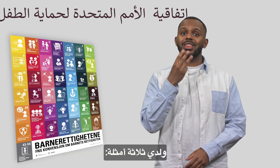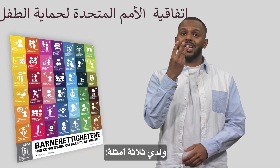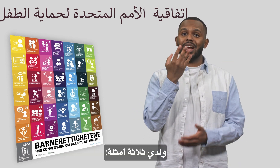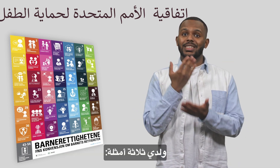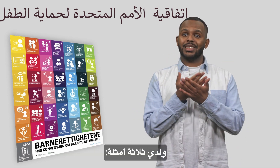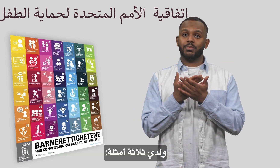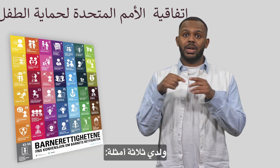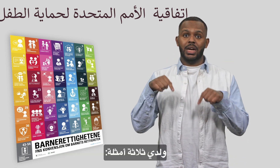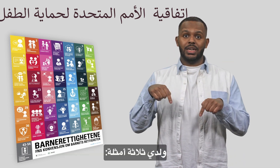ولدي 3 أمثلة.